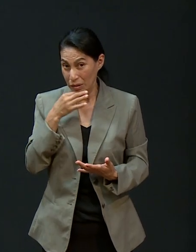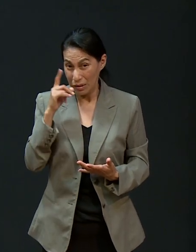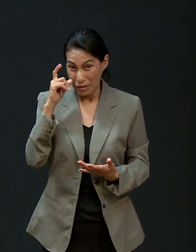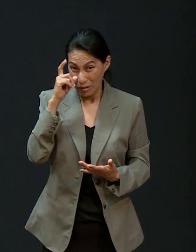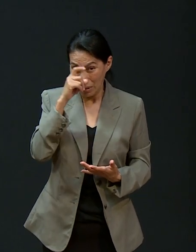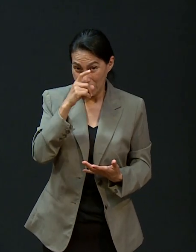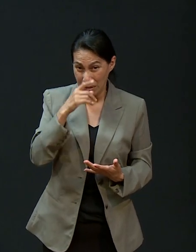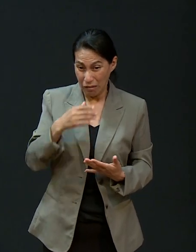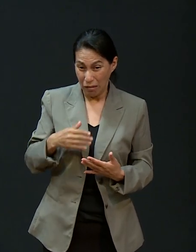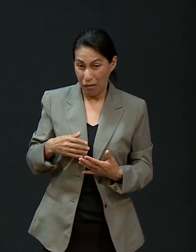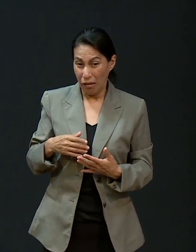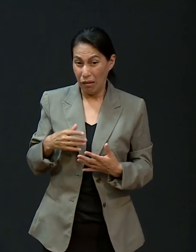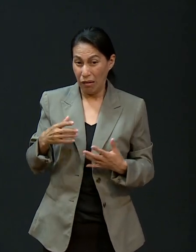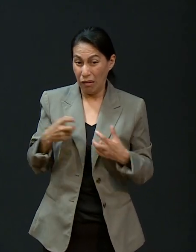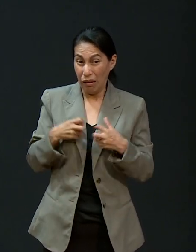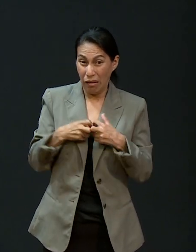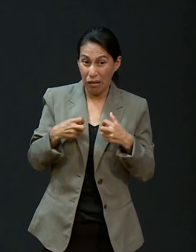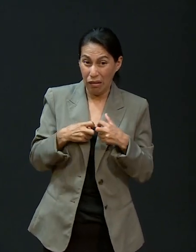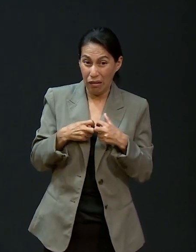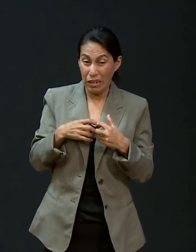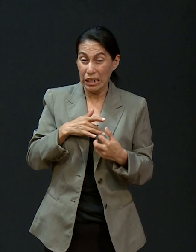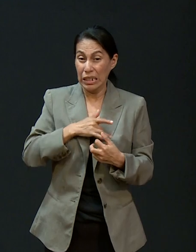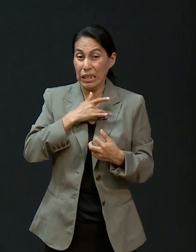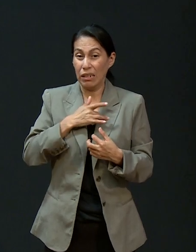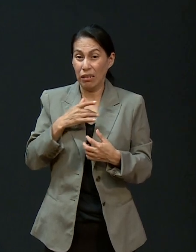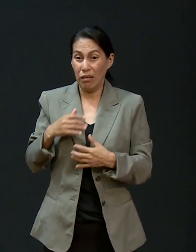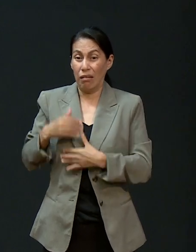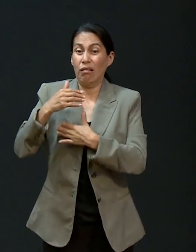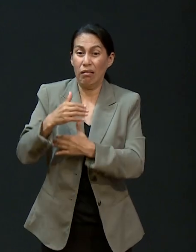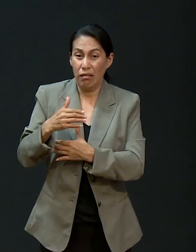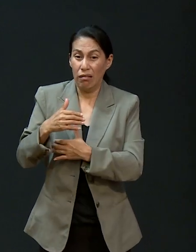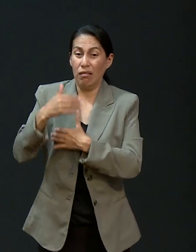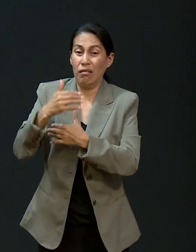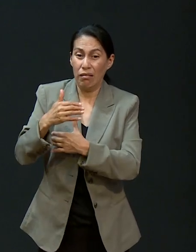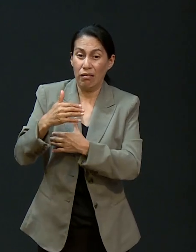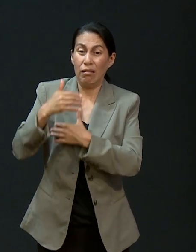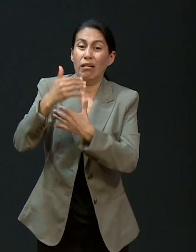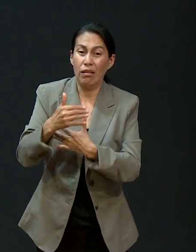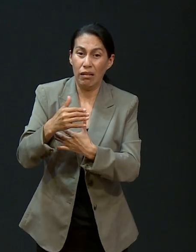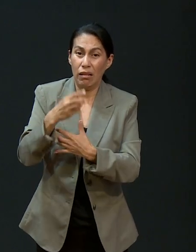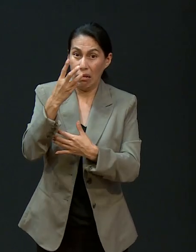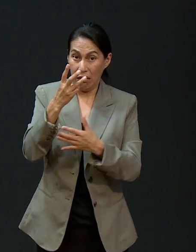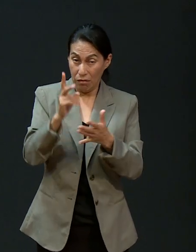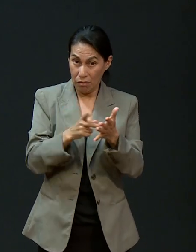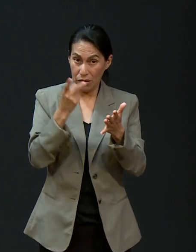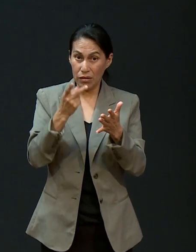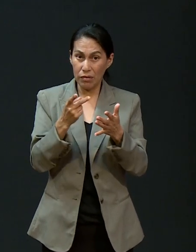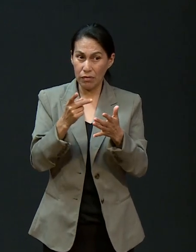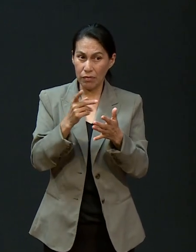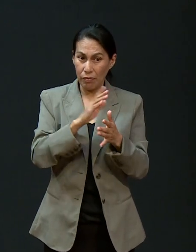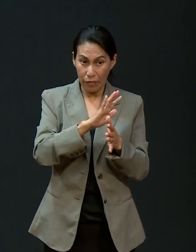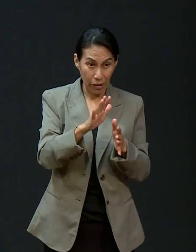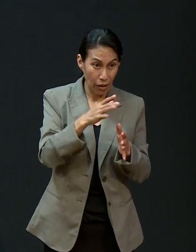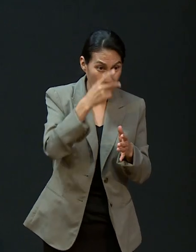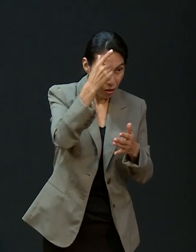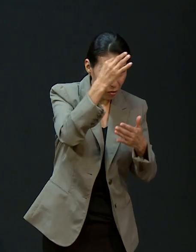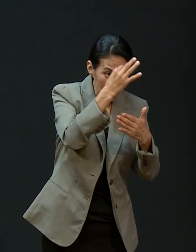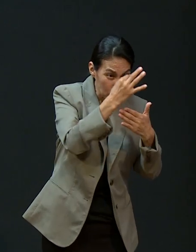en momentos de desespero solo sentí que brinqué tres veces. Pum, pum, pum. O sea, ya había pasado tiempo